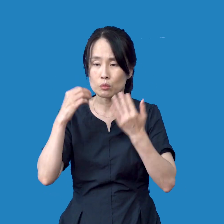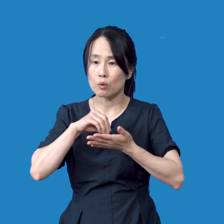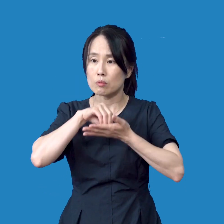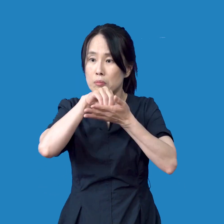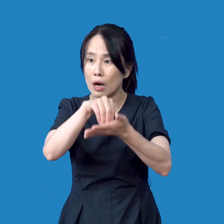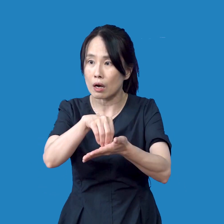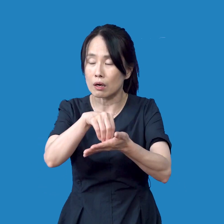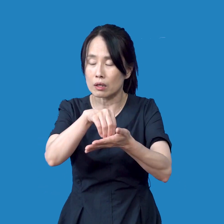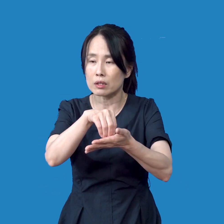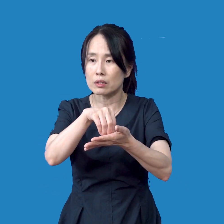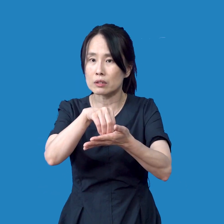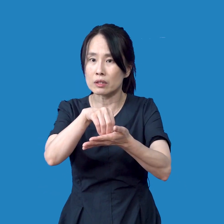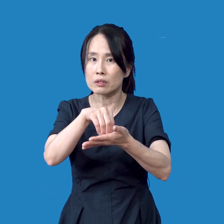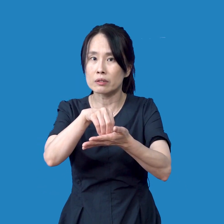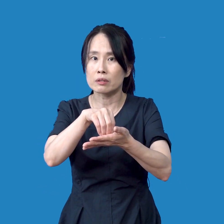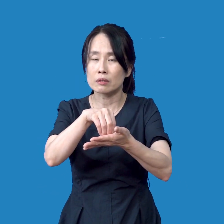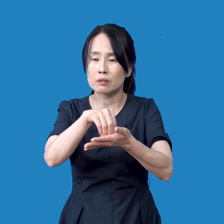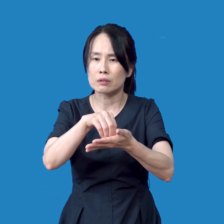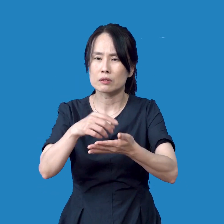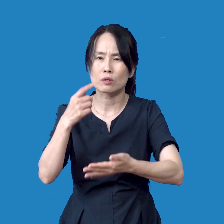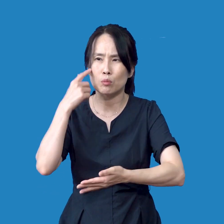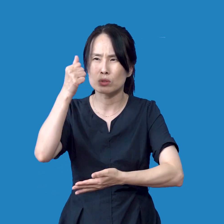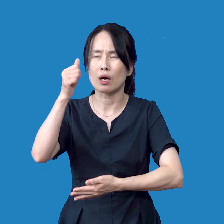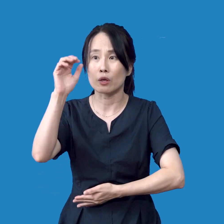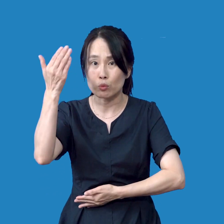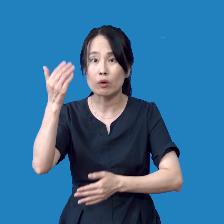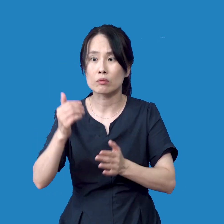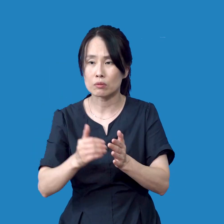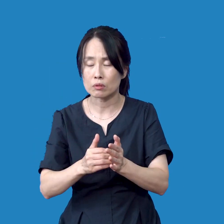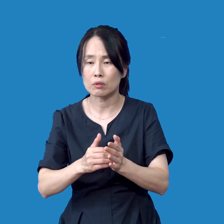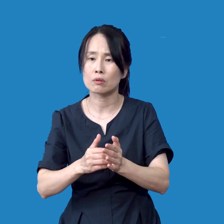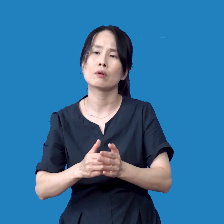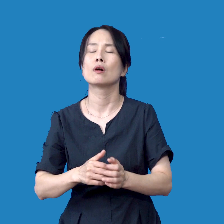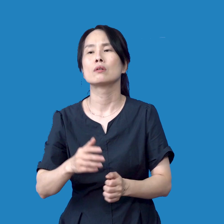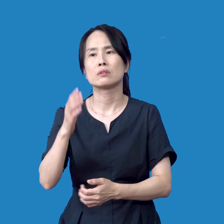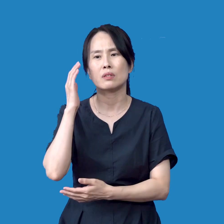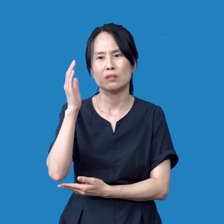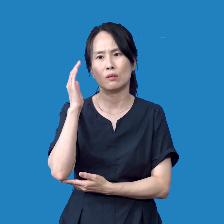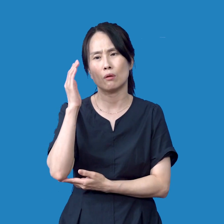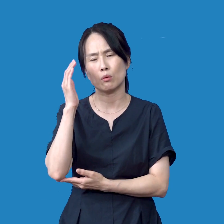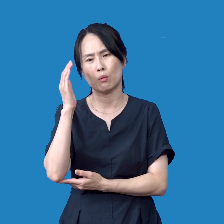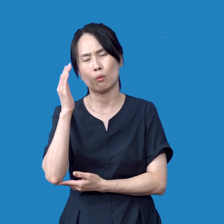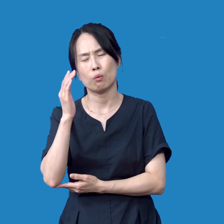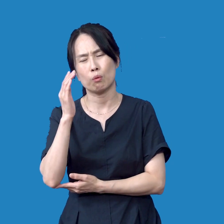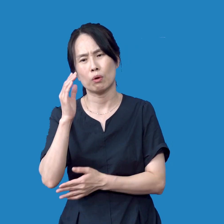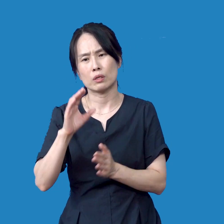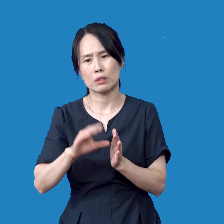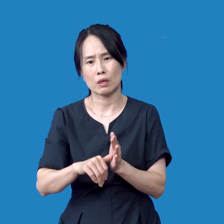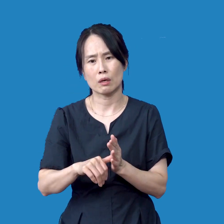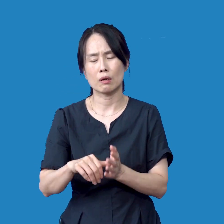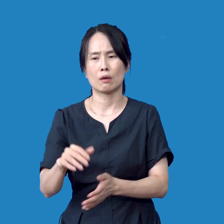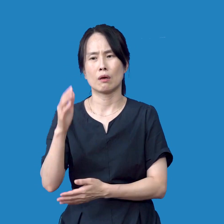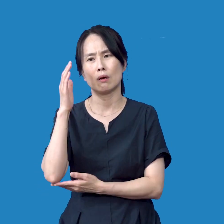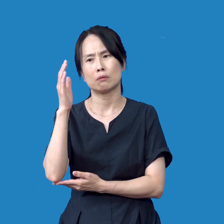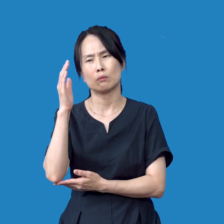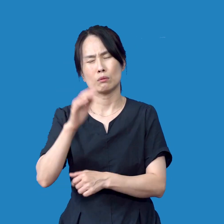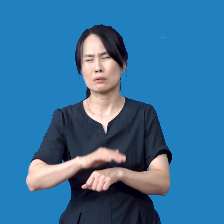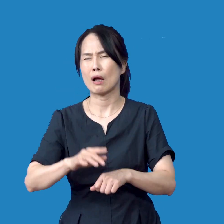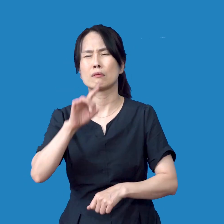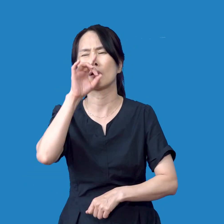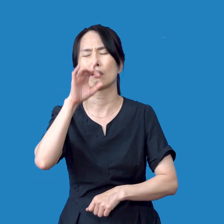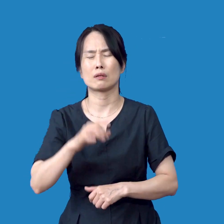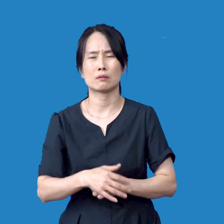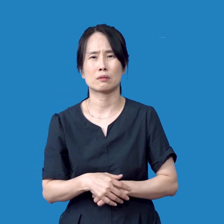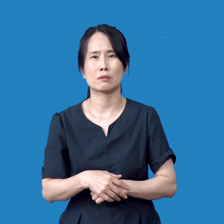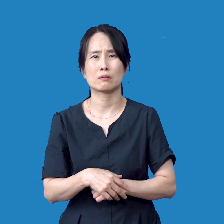많았습니다. 그래서 목사가 되기는 됐는데 이제 설교를 하니까 설교가 제대로